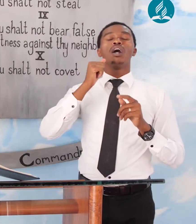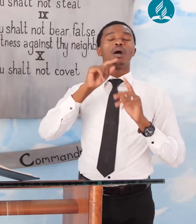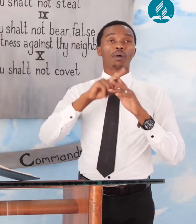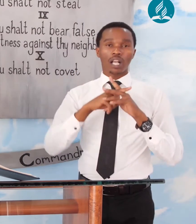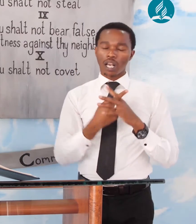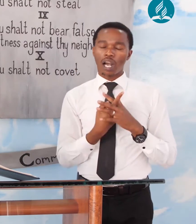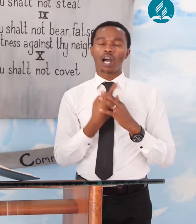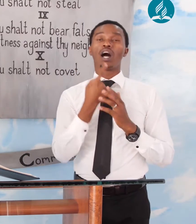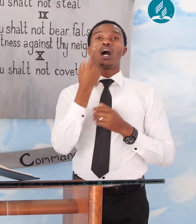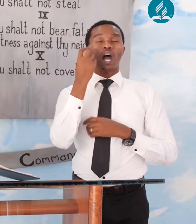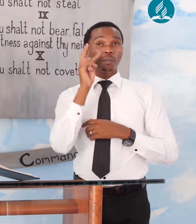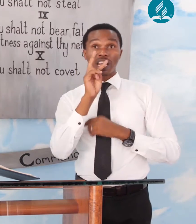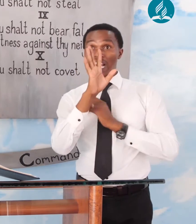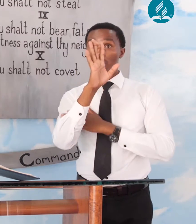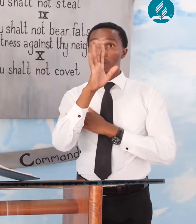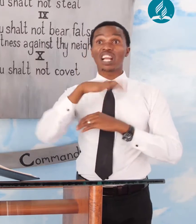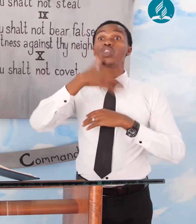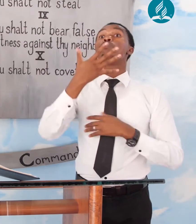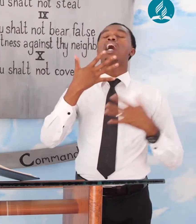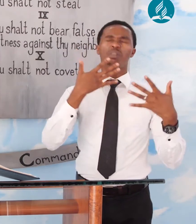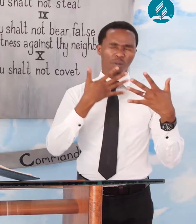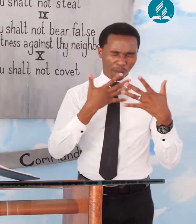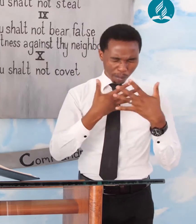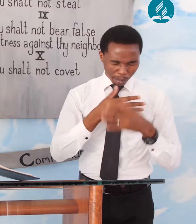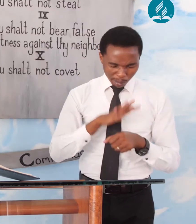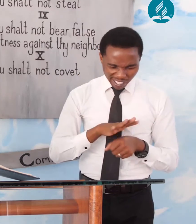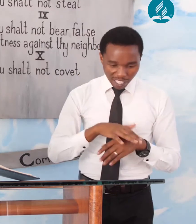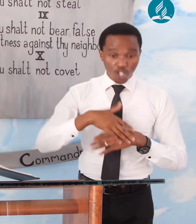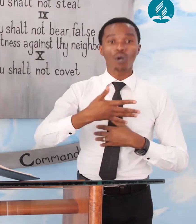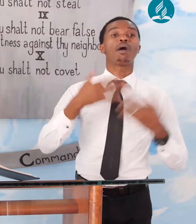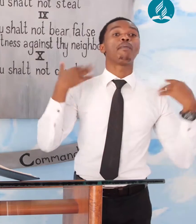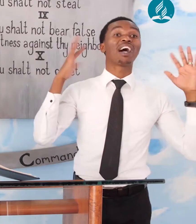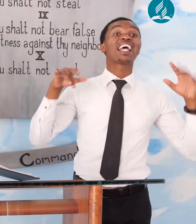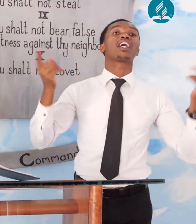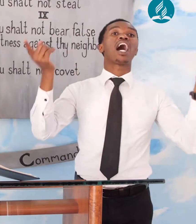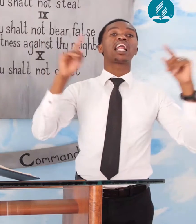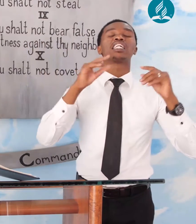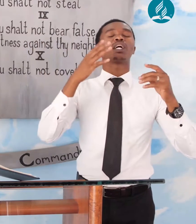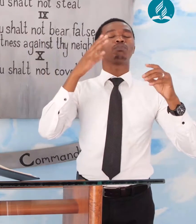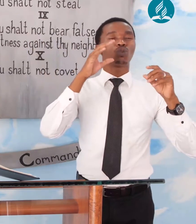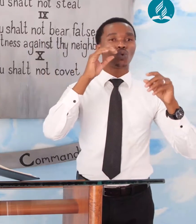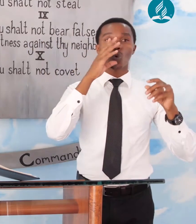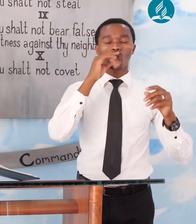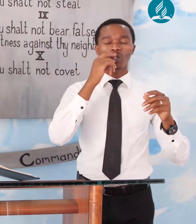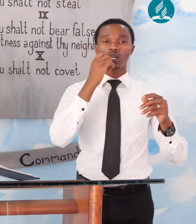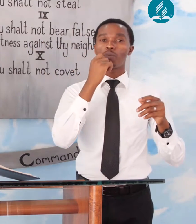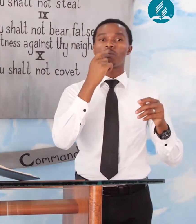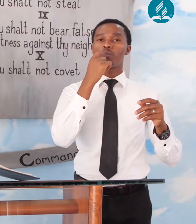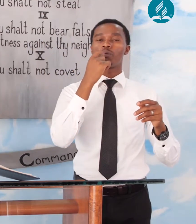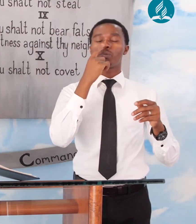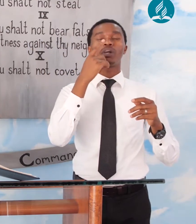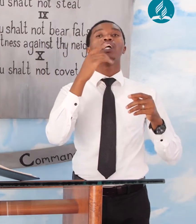noneho agira ubwoba ariko amaze kugira ubwoba marayika araza amukoza ikara ku munwa none amaze gukozwa ikara ku